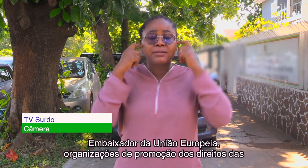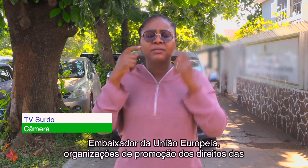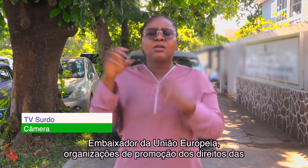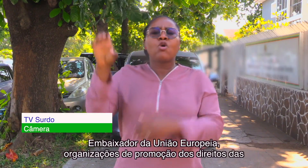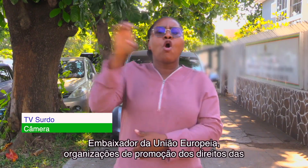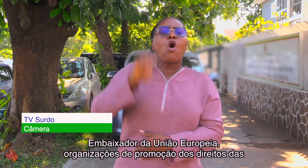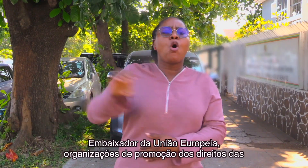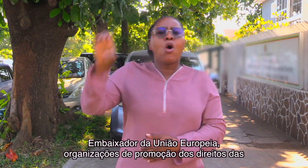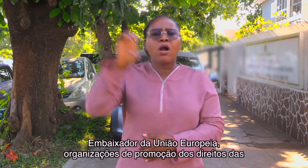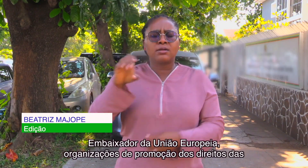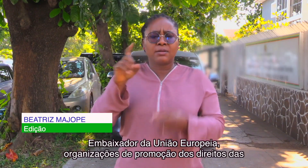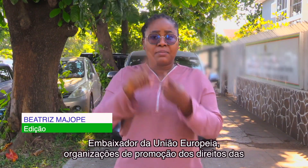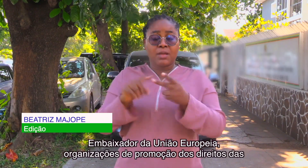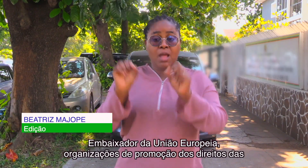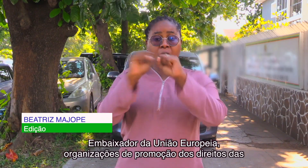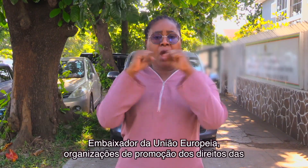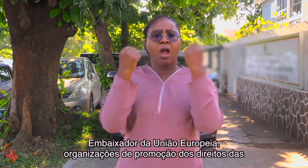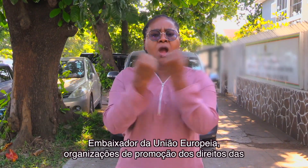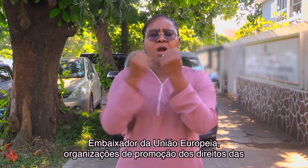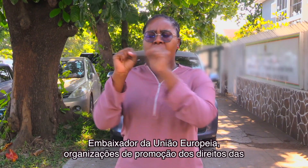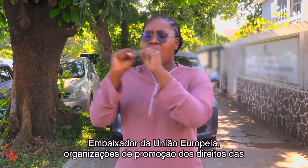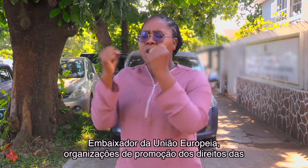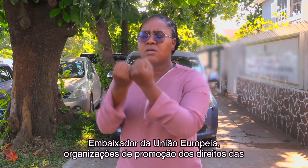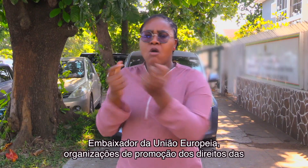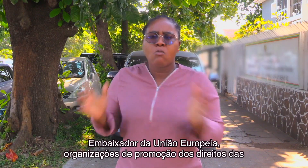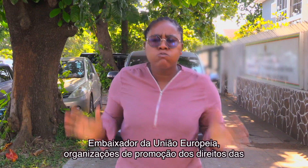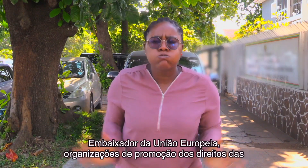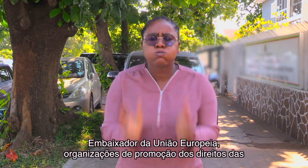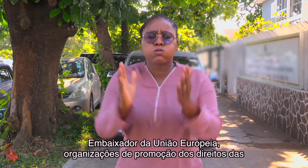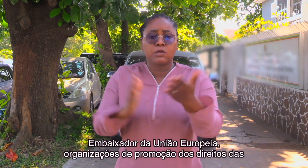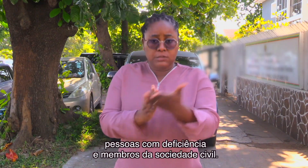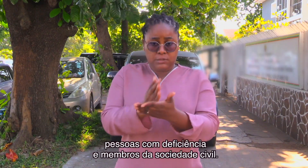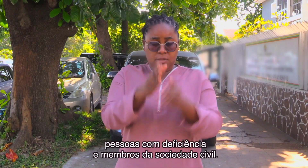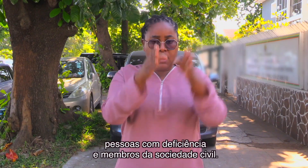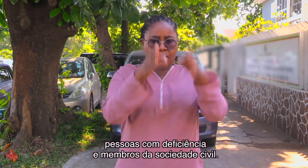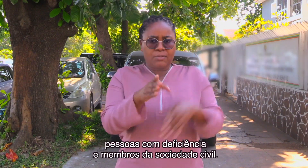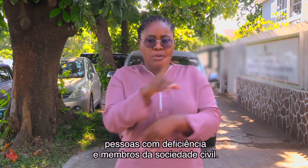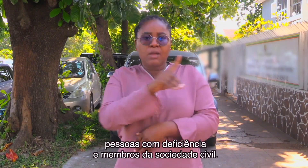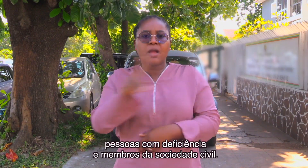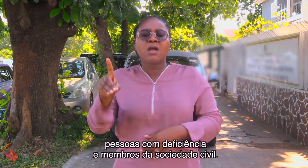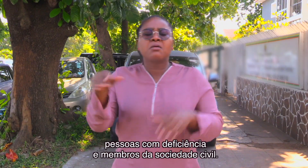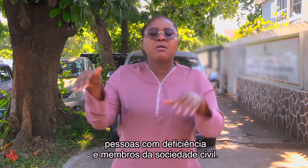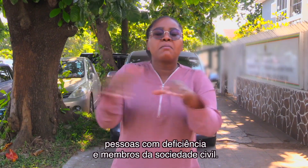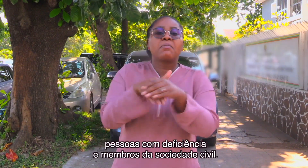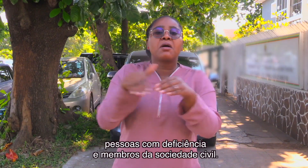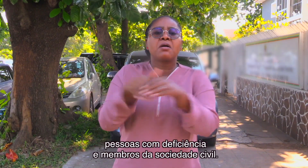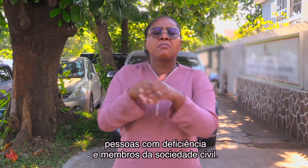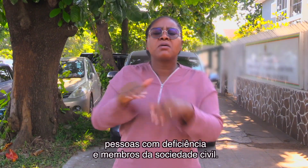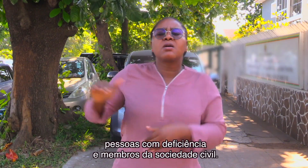Embaixador da União Europeia, Organizações de Proteção dos Direitos das Pessoas com Deficiência e Membros da